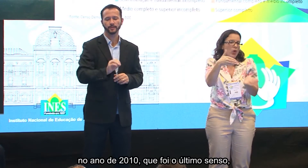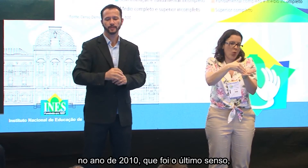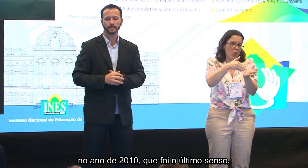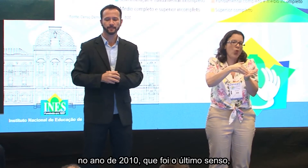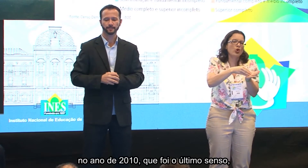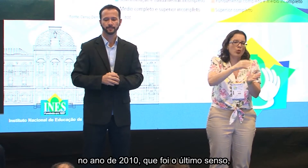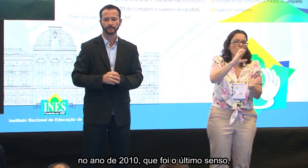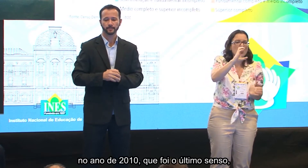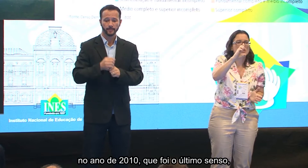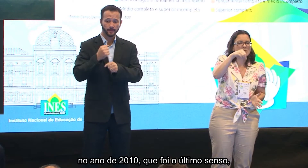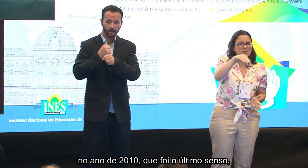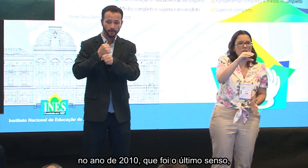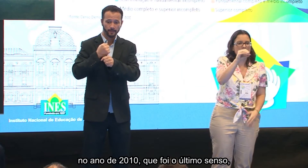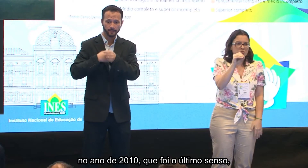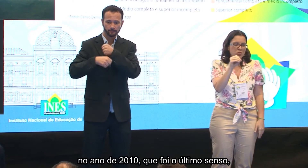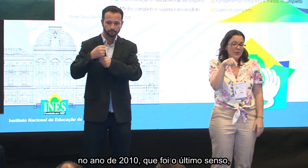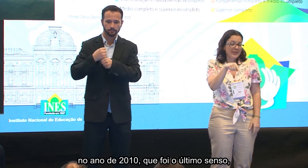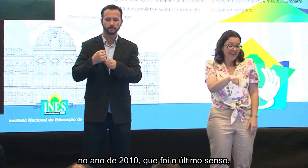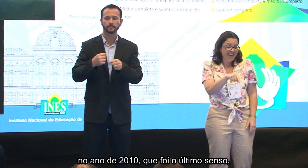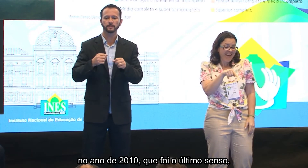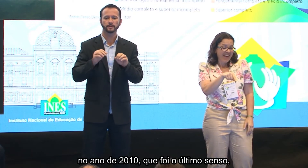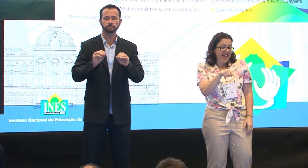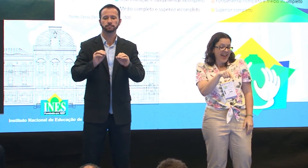no ano de 2010, que foi o último censo,